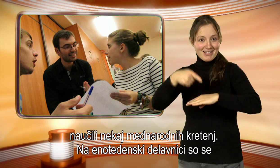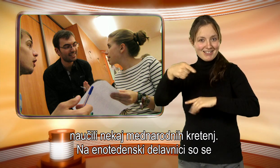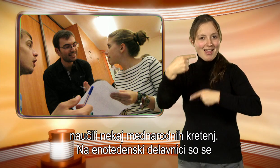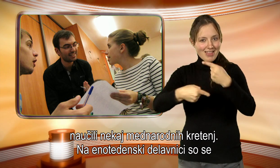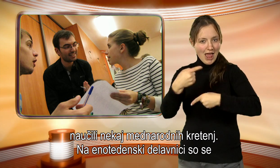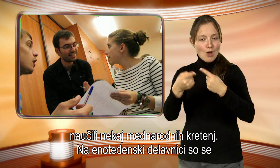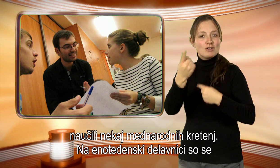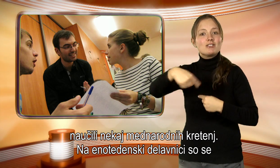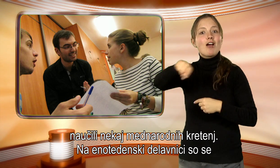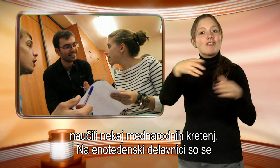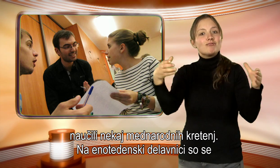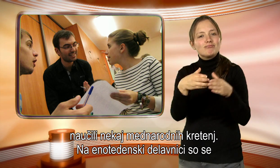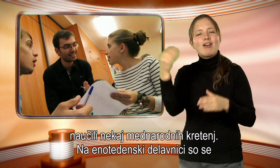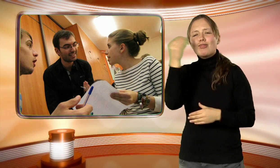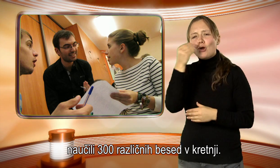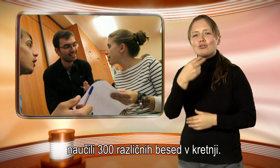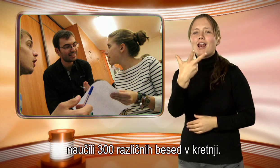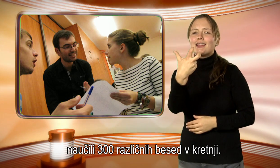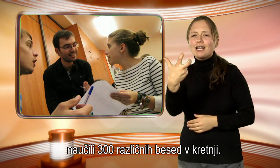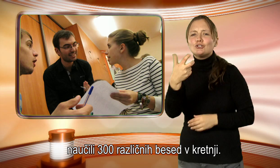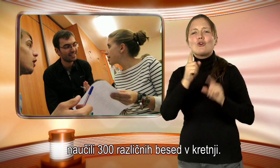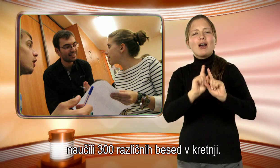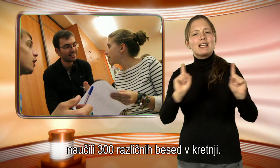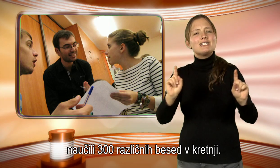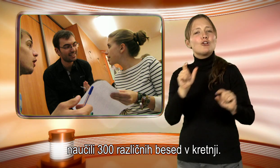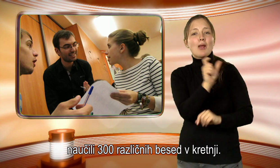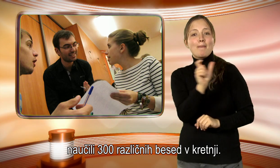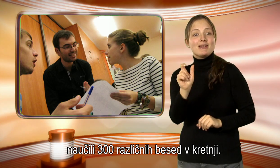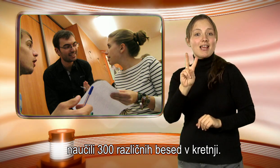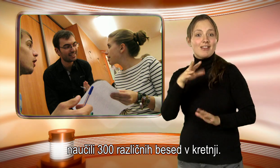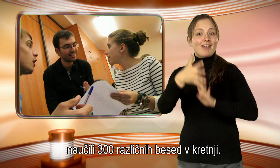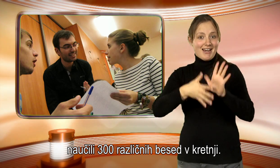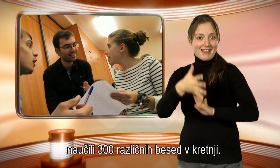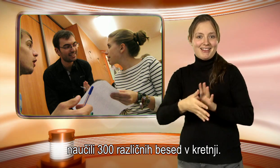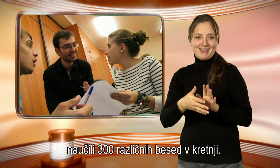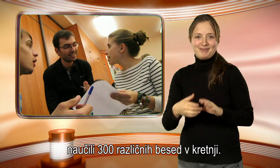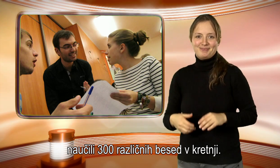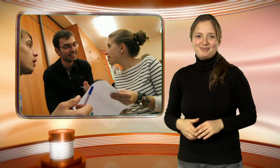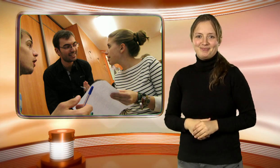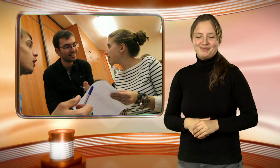Na enotedenski delavnici so se naučili 300 različnih besed v kretnji.